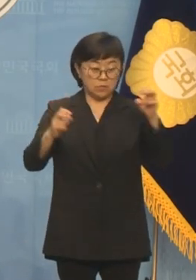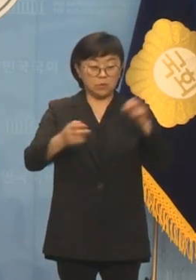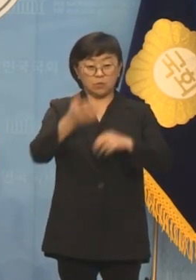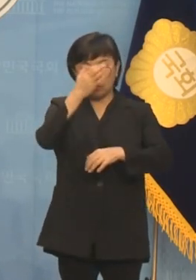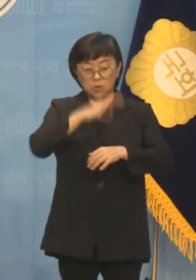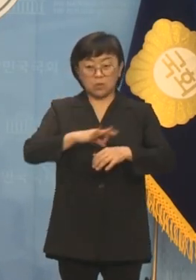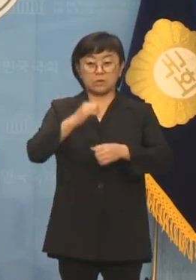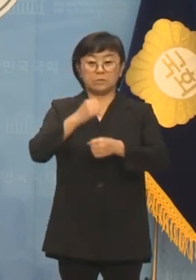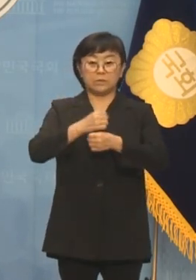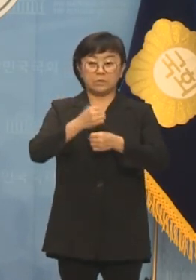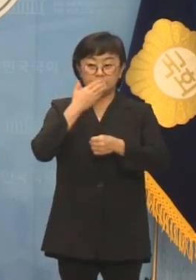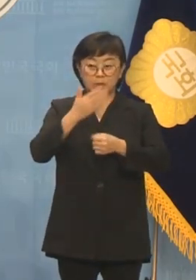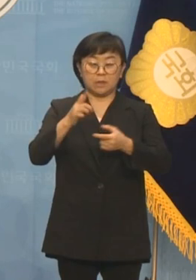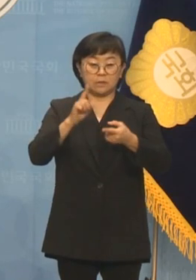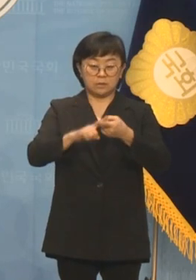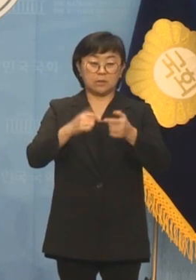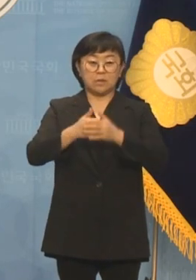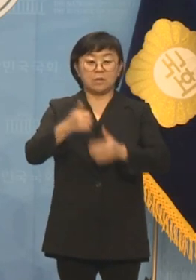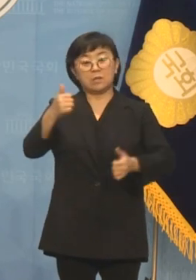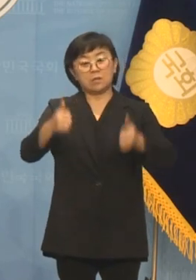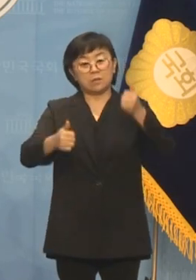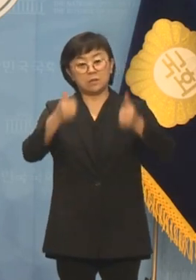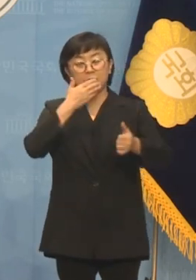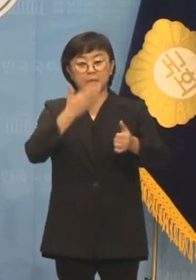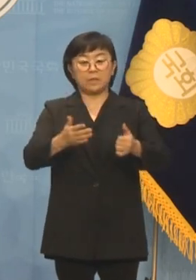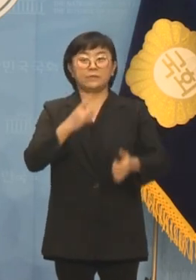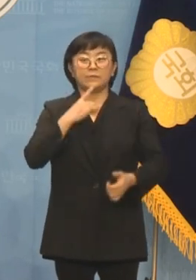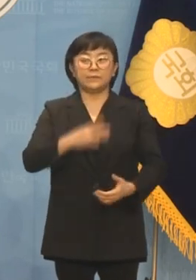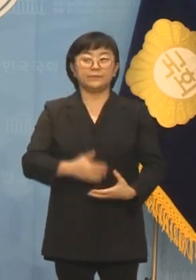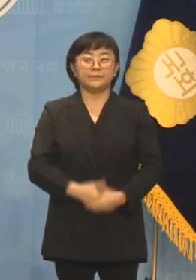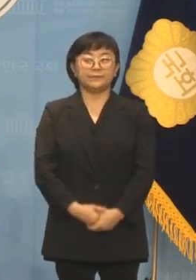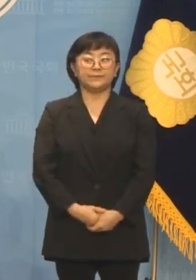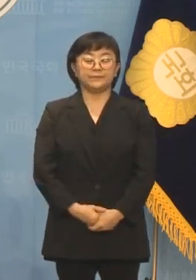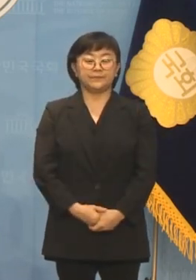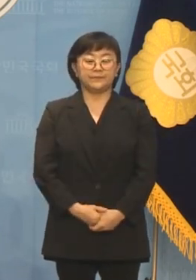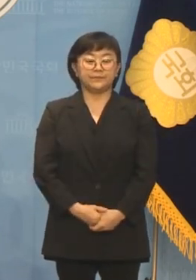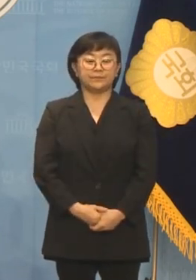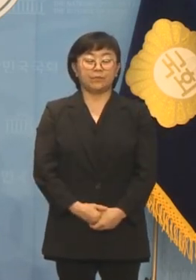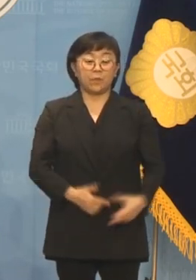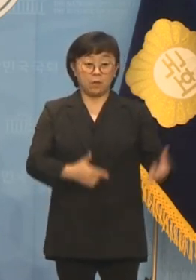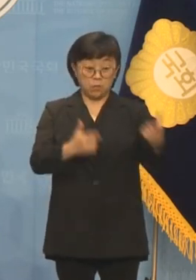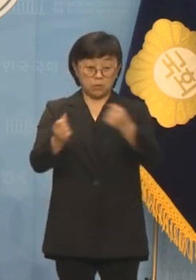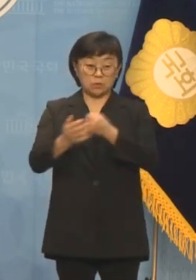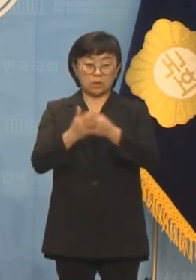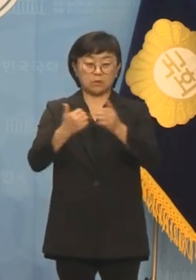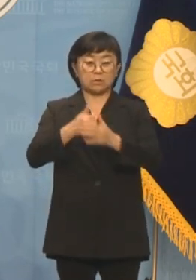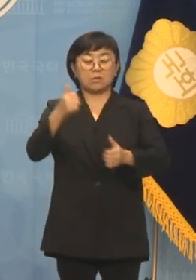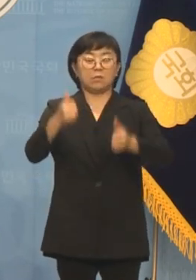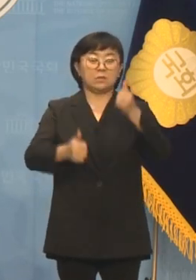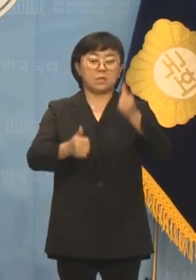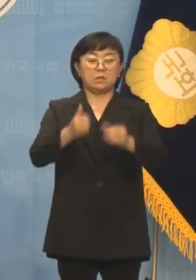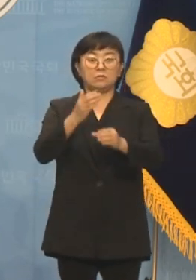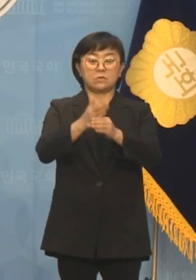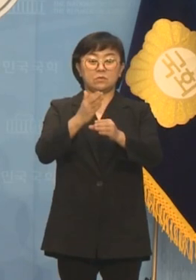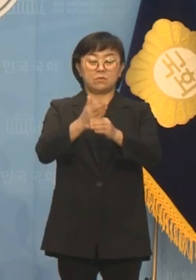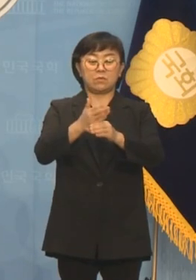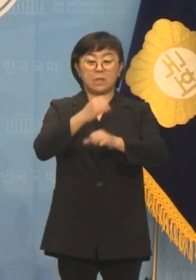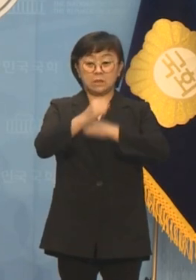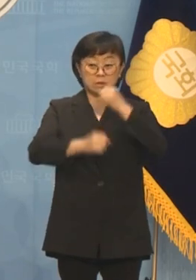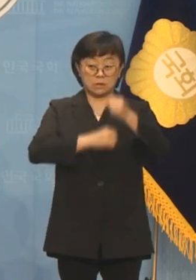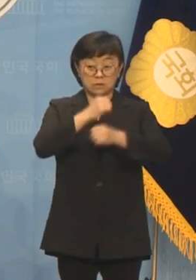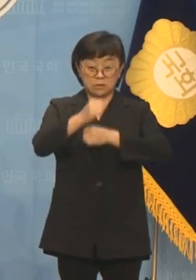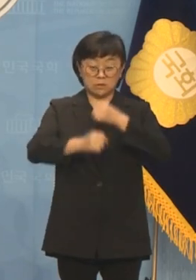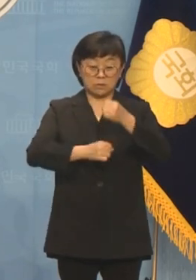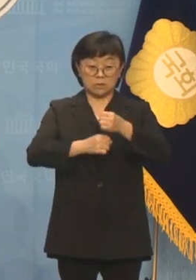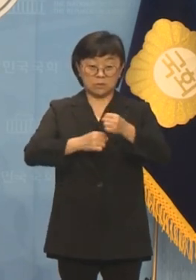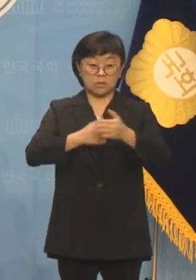효과적으로 생산한지 경쟁하고 있을 뿐이었습니다. 누구라도 그 경쟁의 복판에서 자유롭기